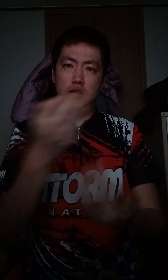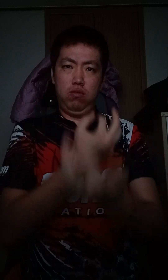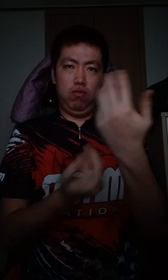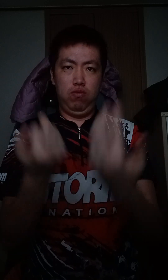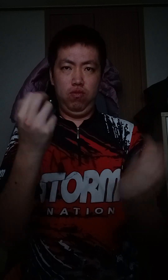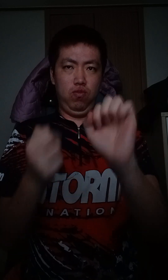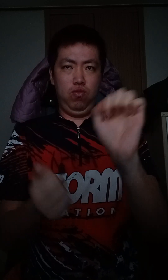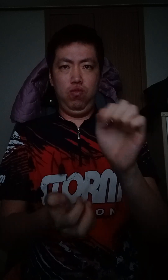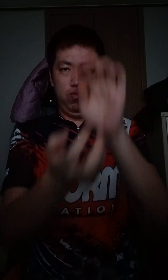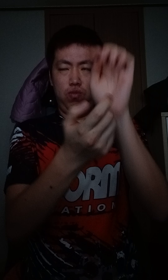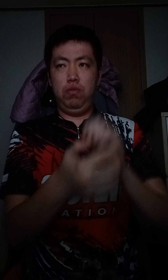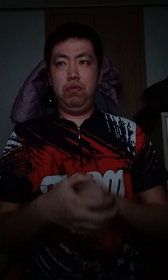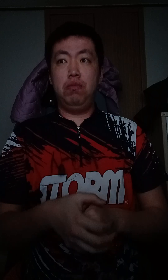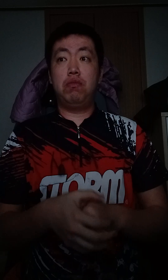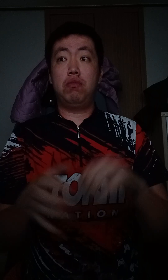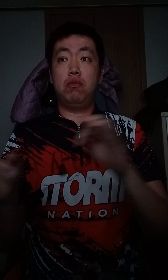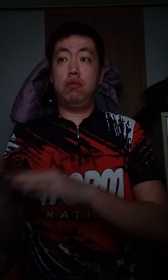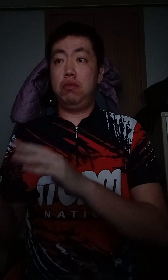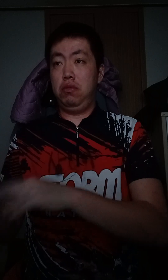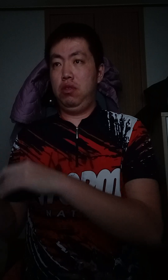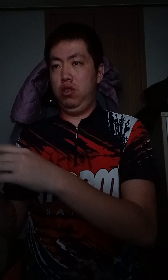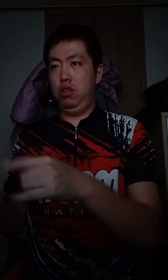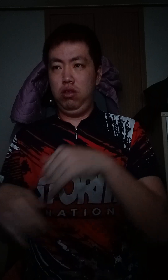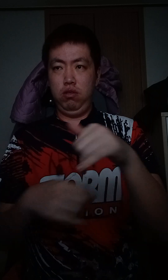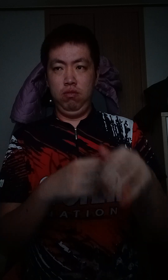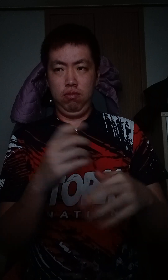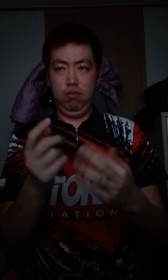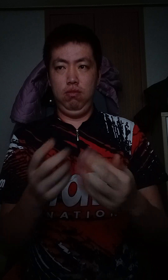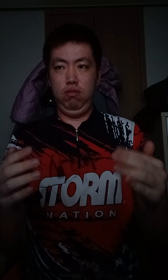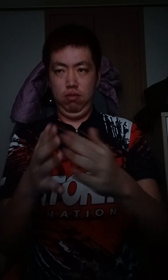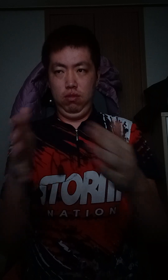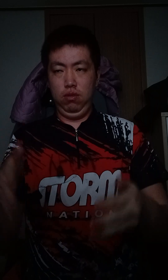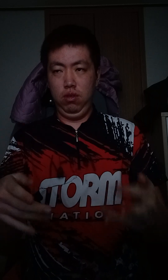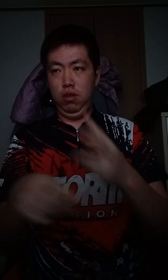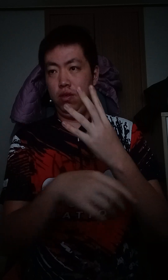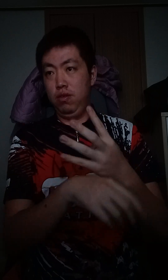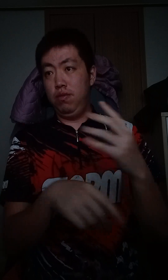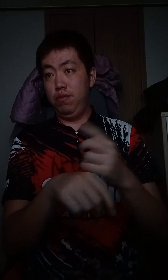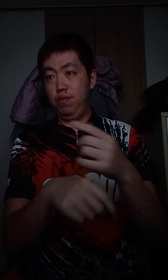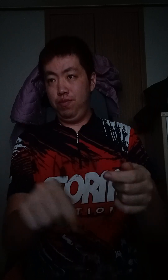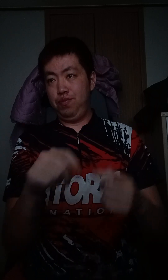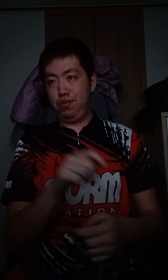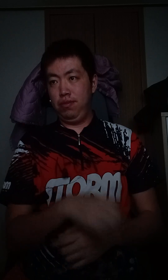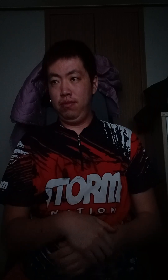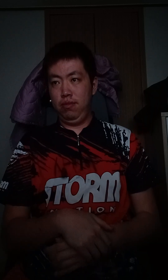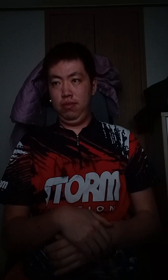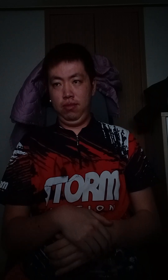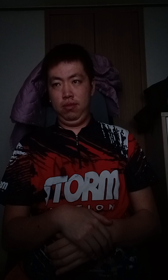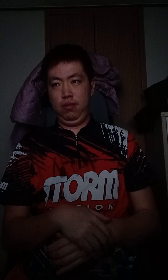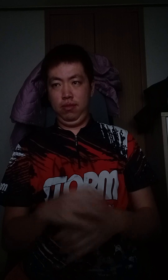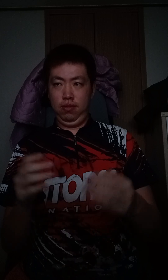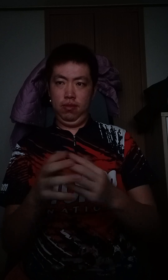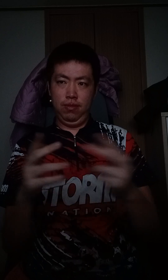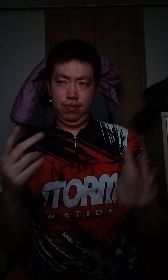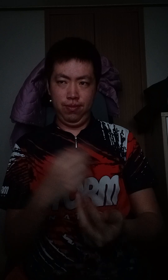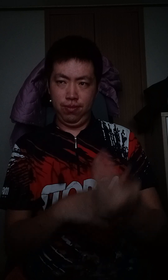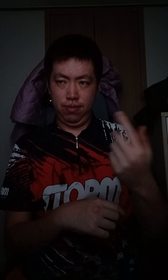건데요. 소방당국은 이동식 소화수조를 설치해 40여 분 만에 불을 껐지만 이 불로 전기차가 모두